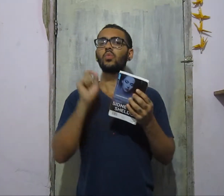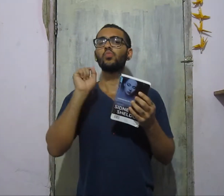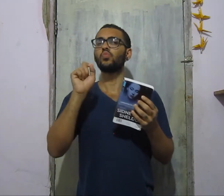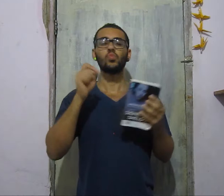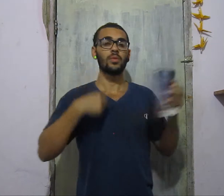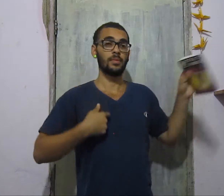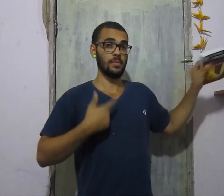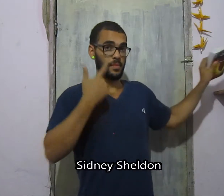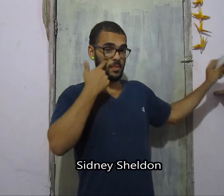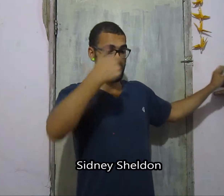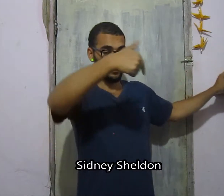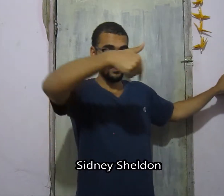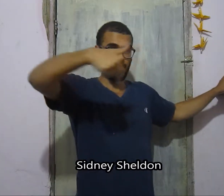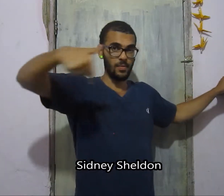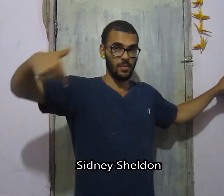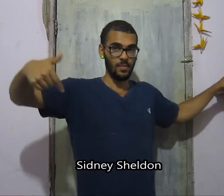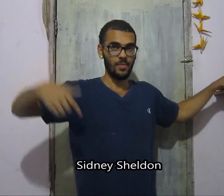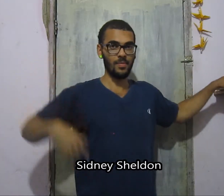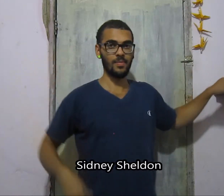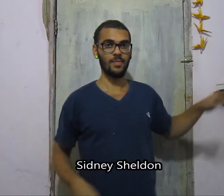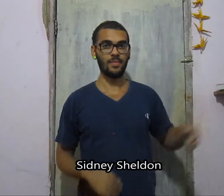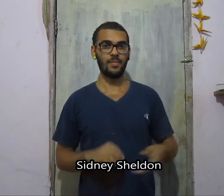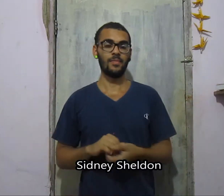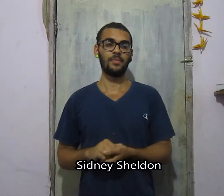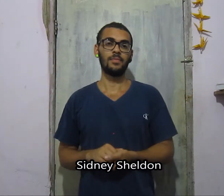livros é o Sidney Sheldon.